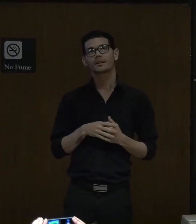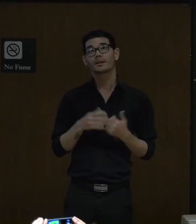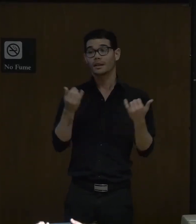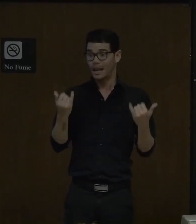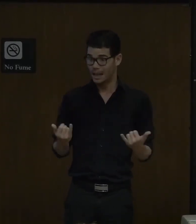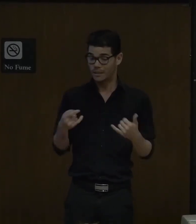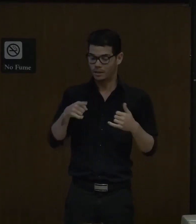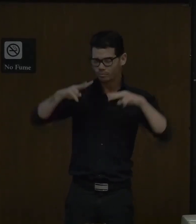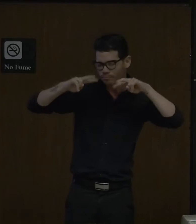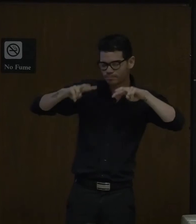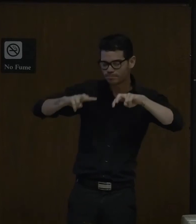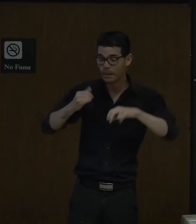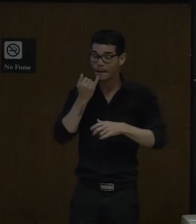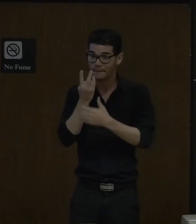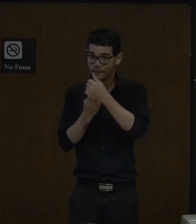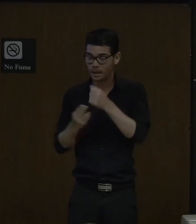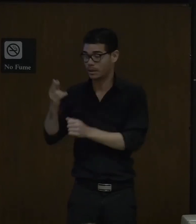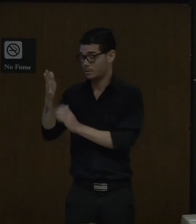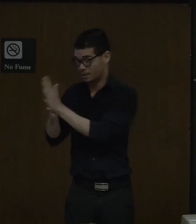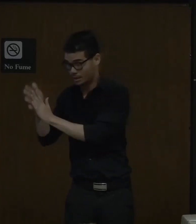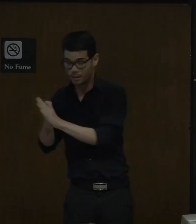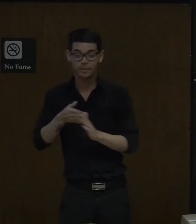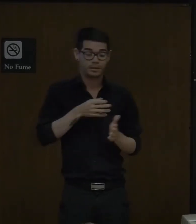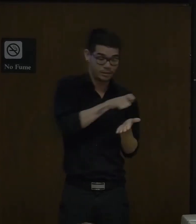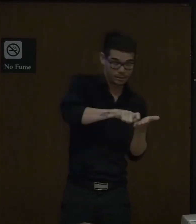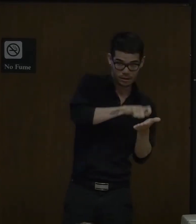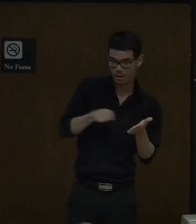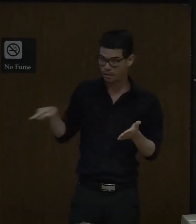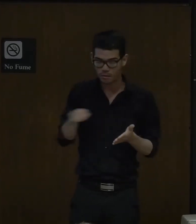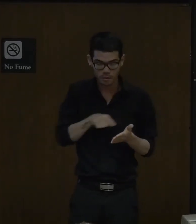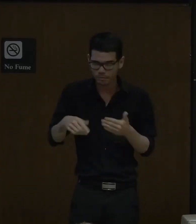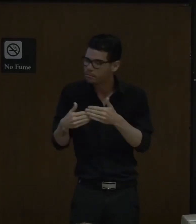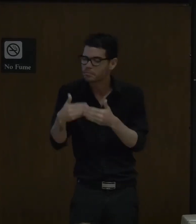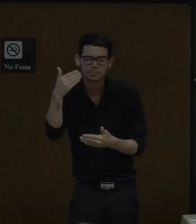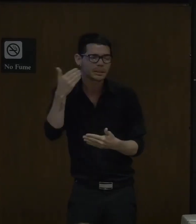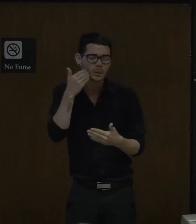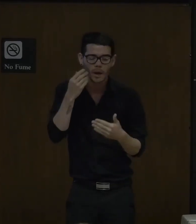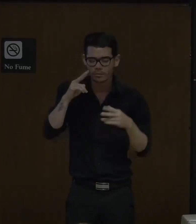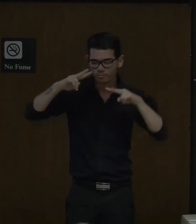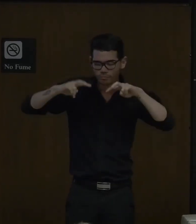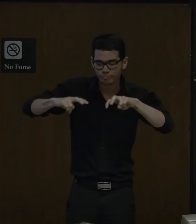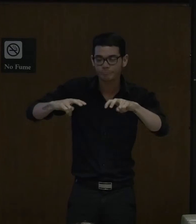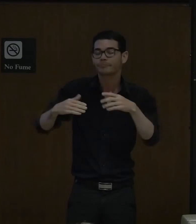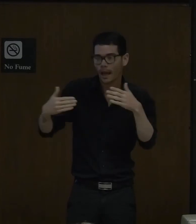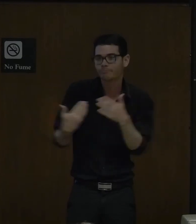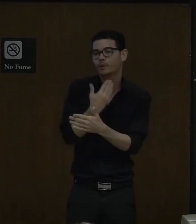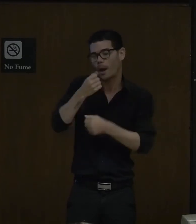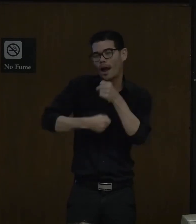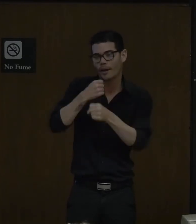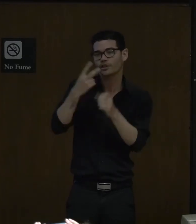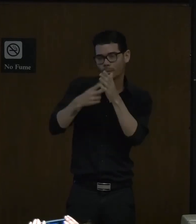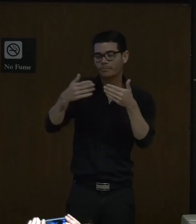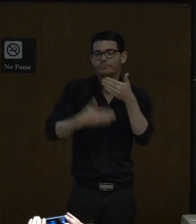no empezó de pleno hasta el nuevo milenio. Fue entonces cuando de alguna manera se unieron estas